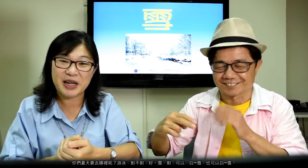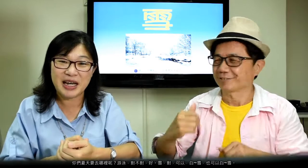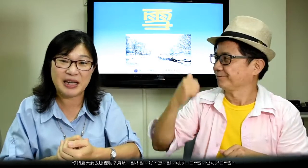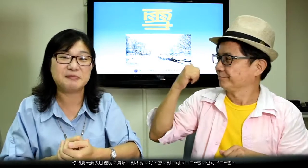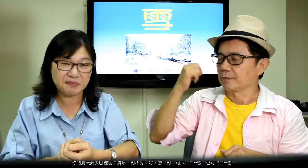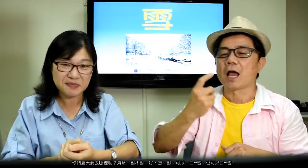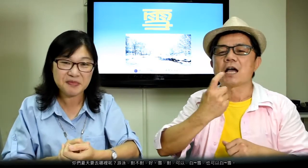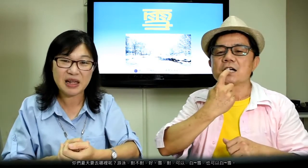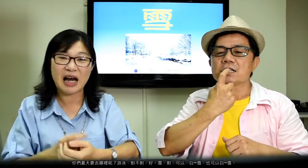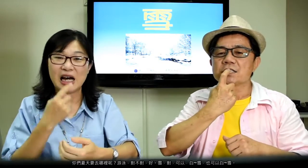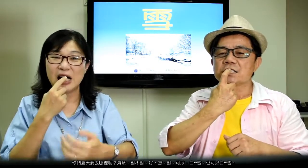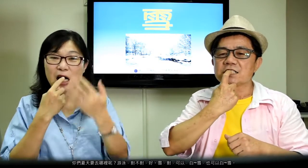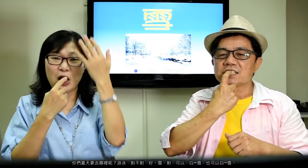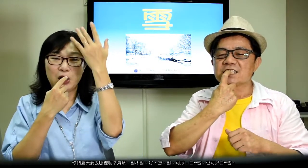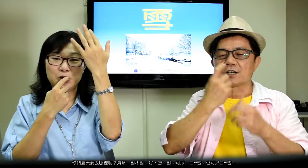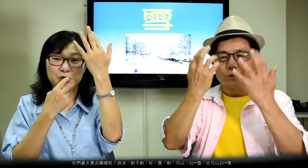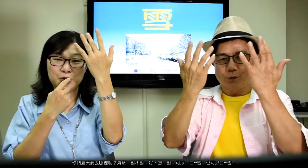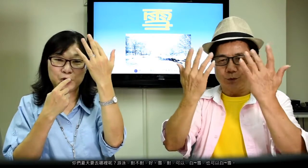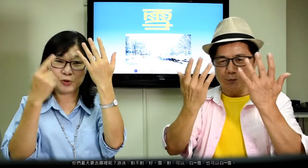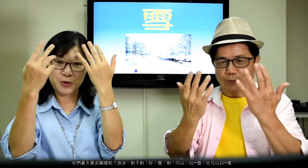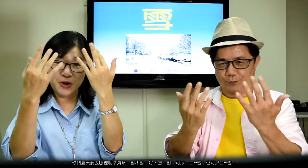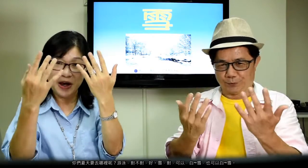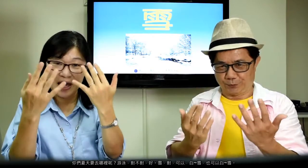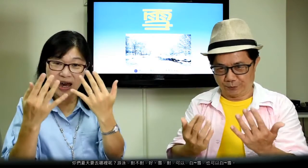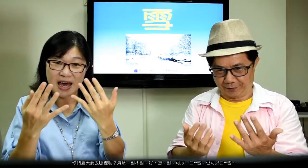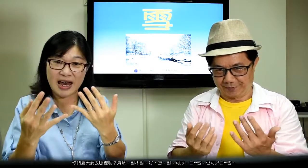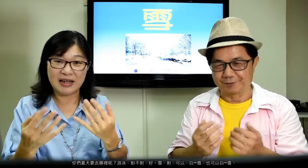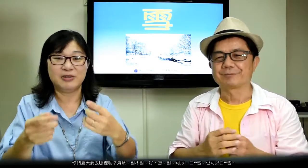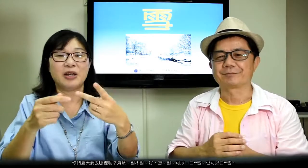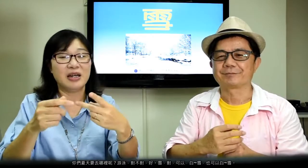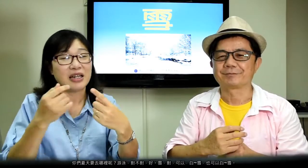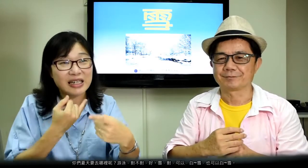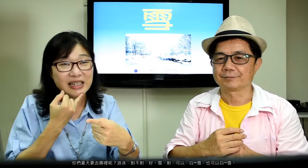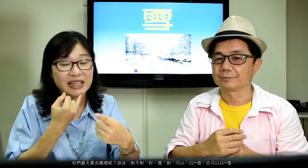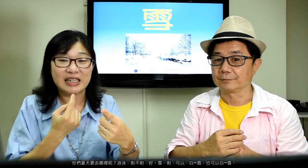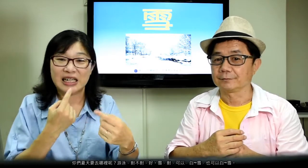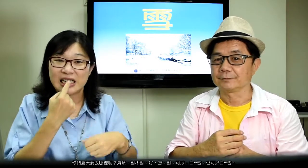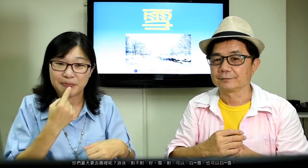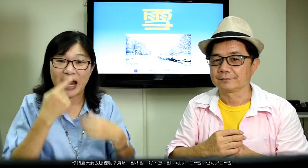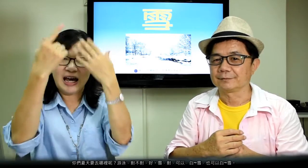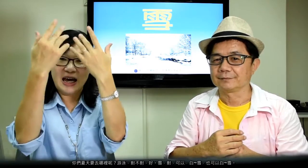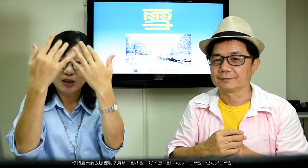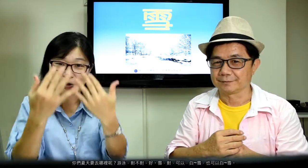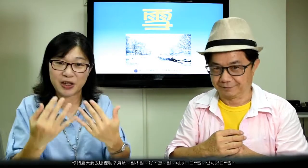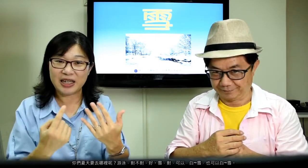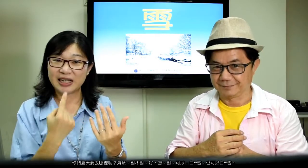对？好，雪，对，可以白雪，也可